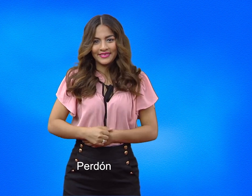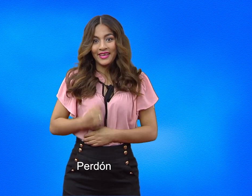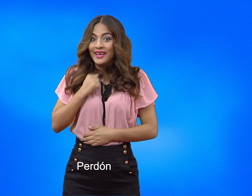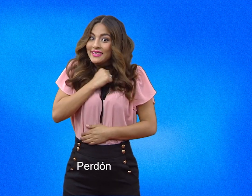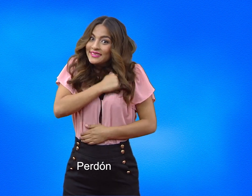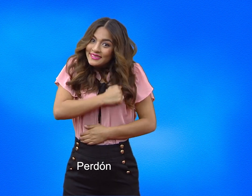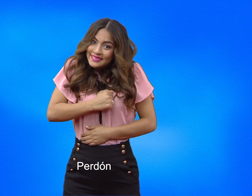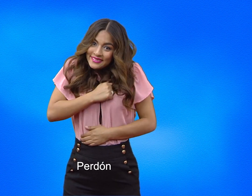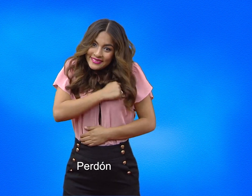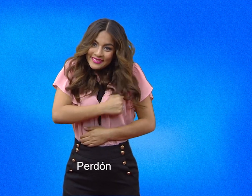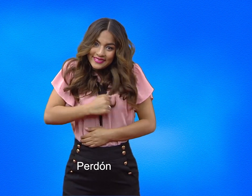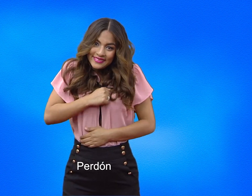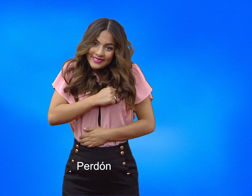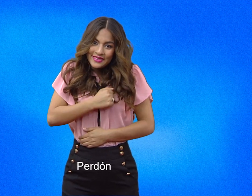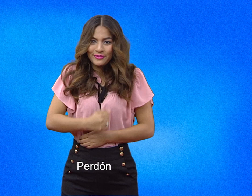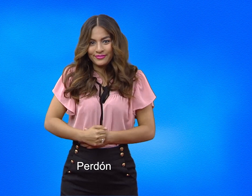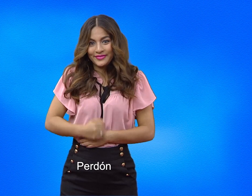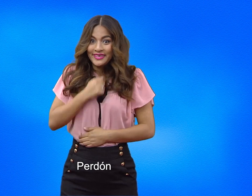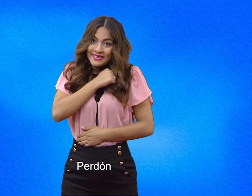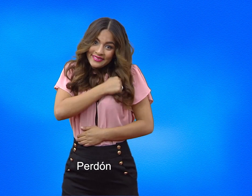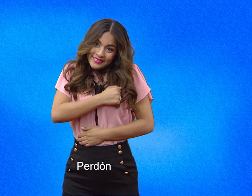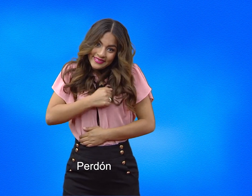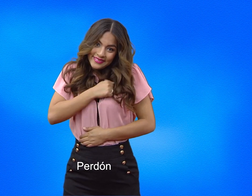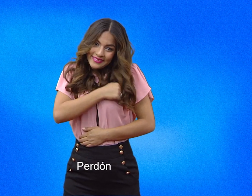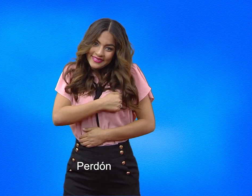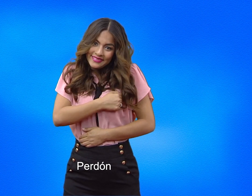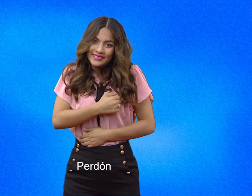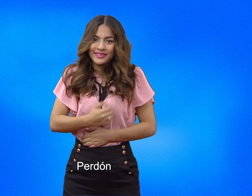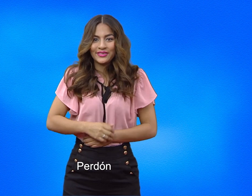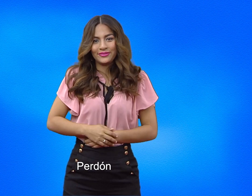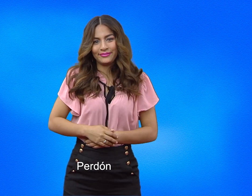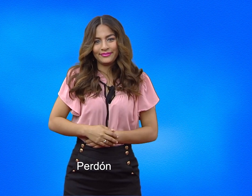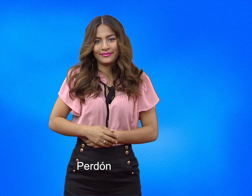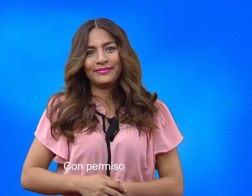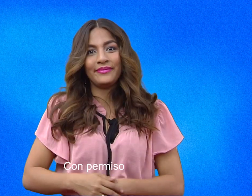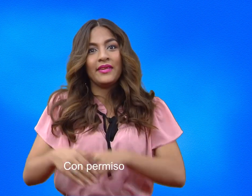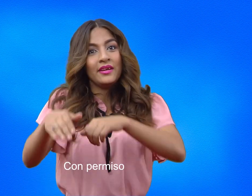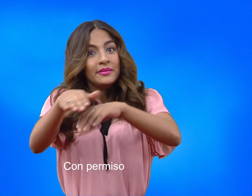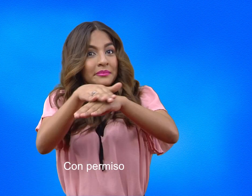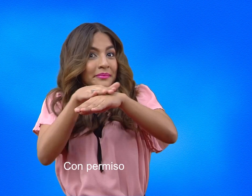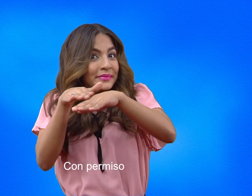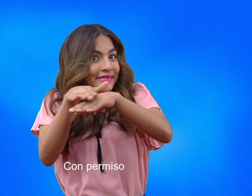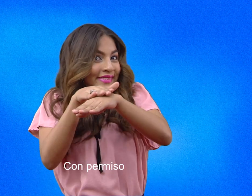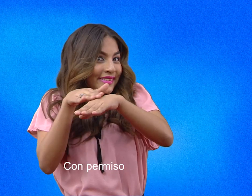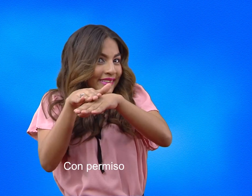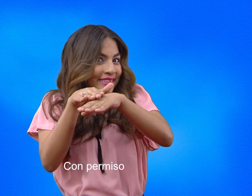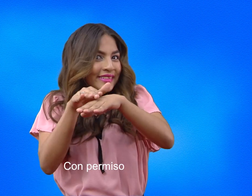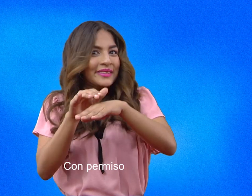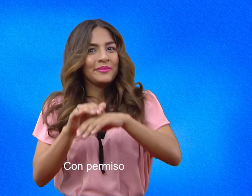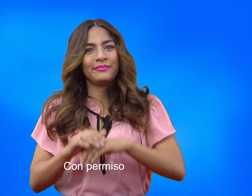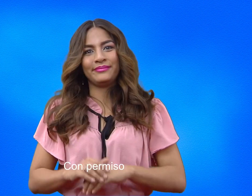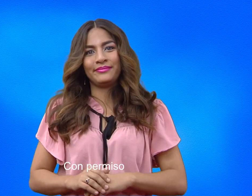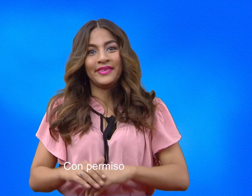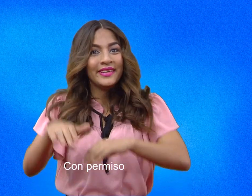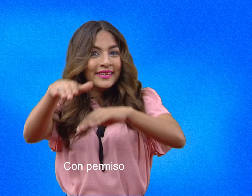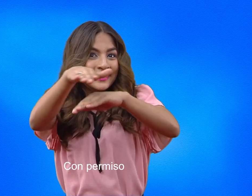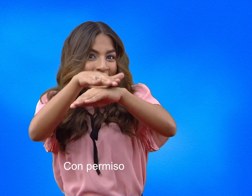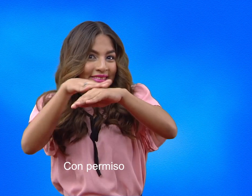Perdón. Perdón. Perdón. Con permiso.